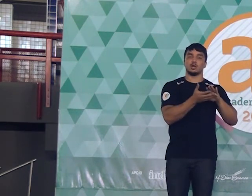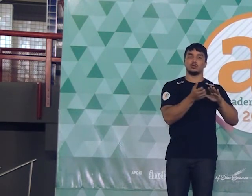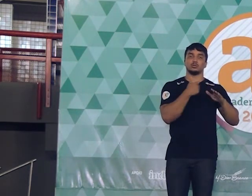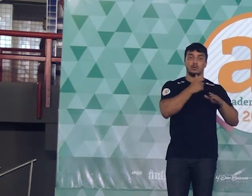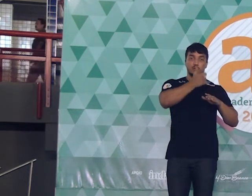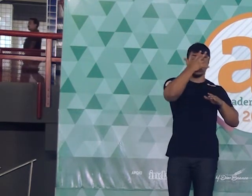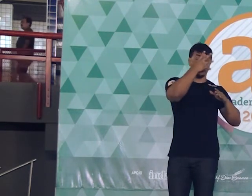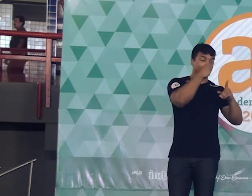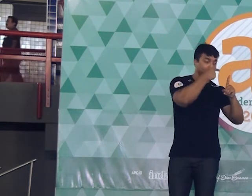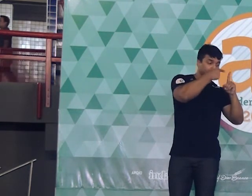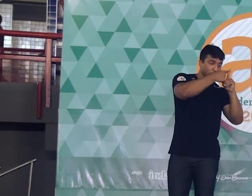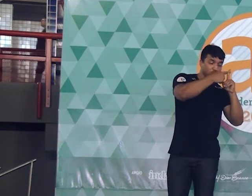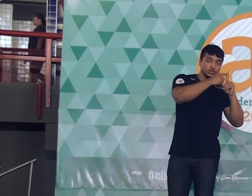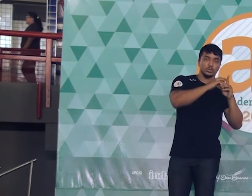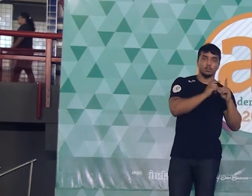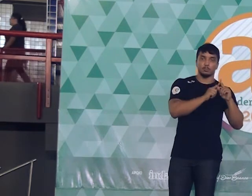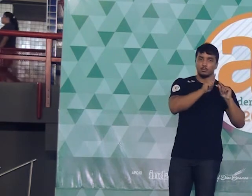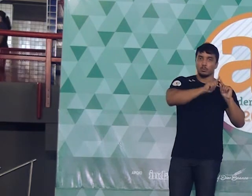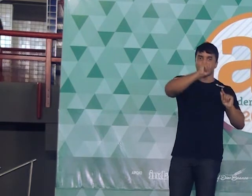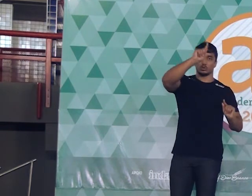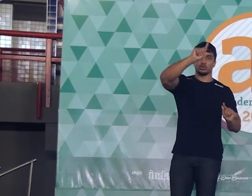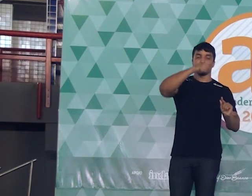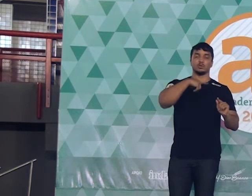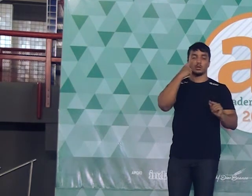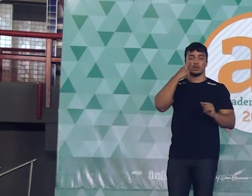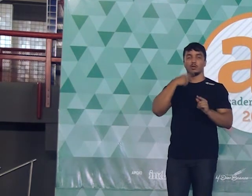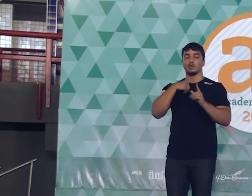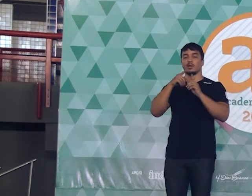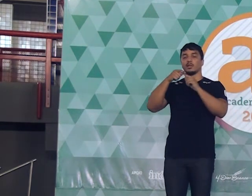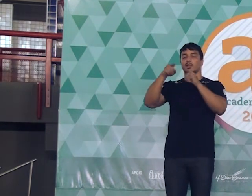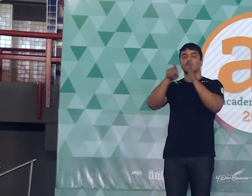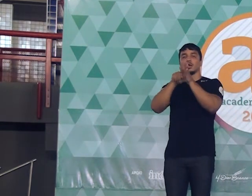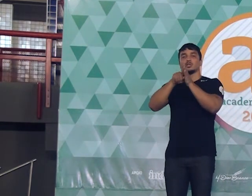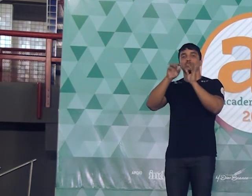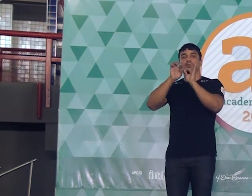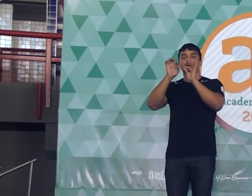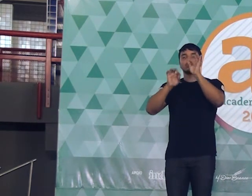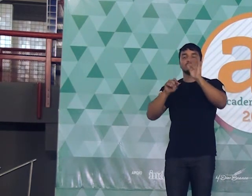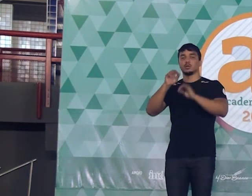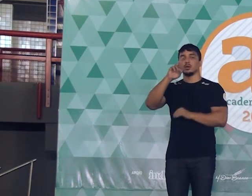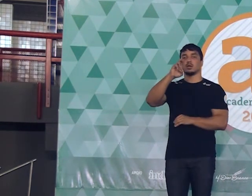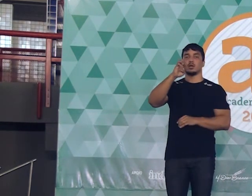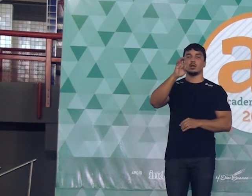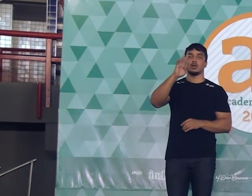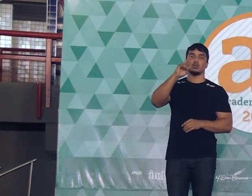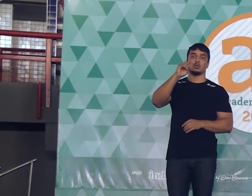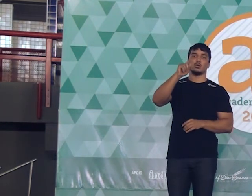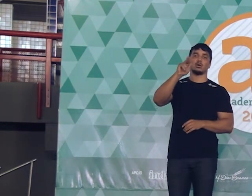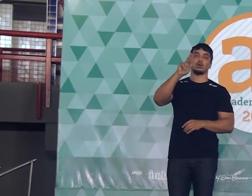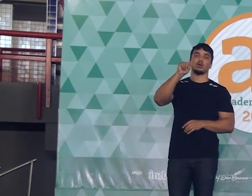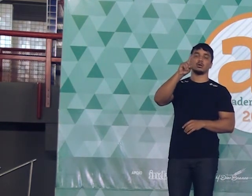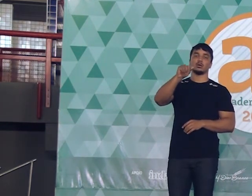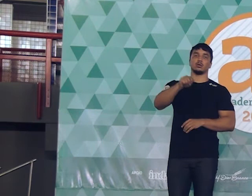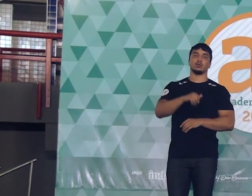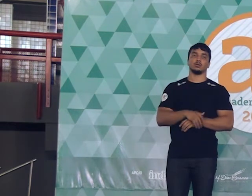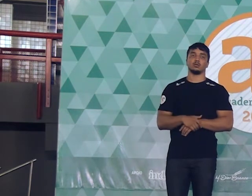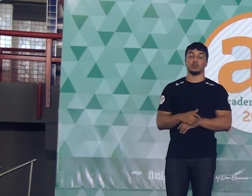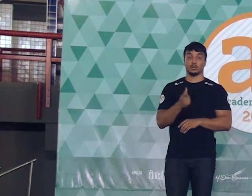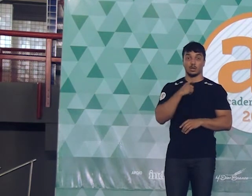Velocidade positiva, progressivo, velocidade negativa, retrógrado. A outra classificação